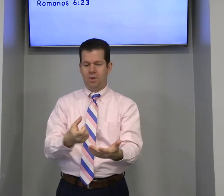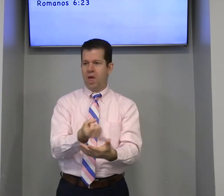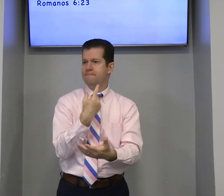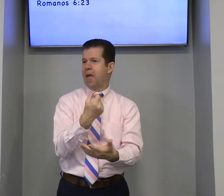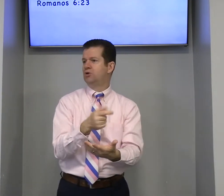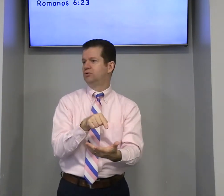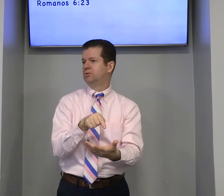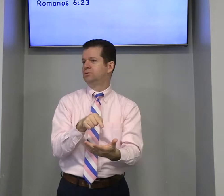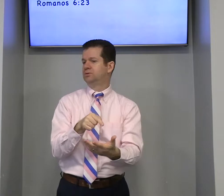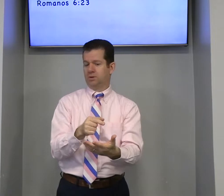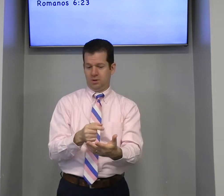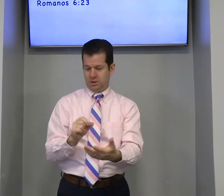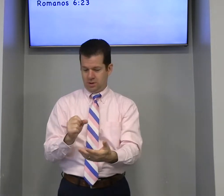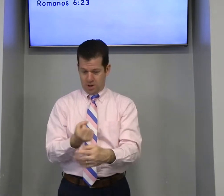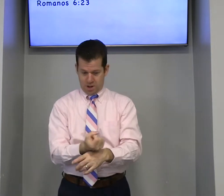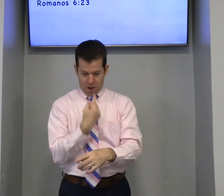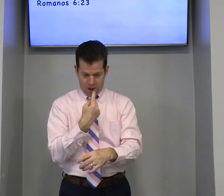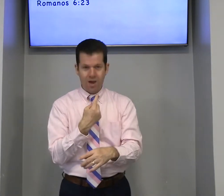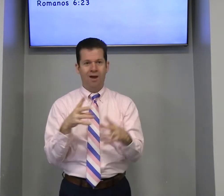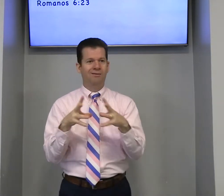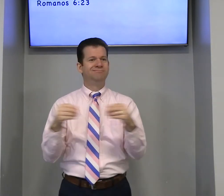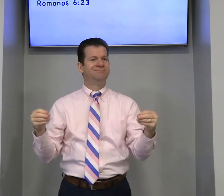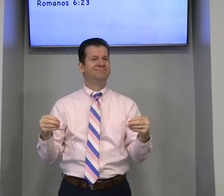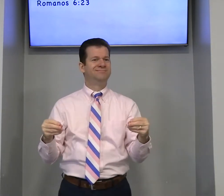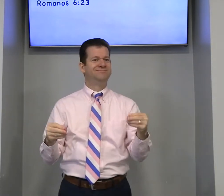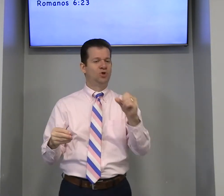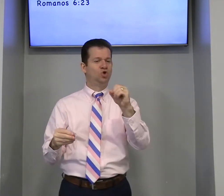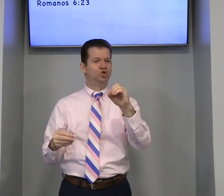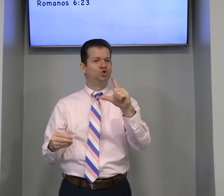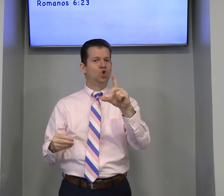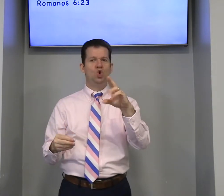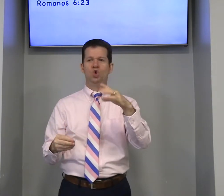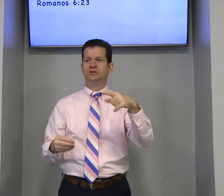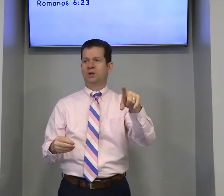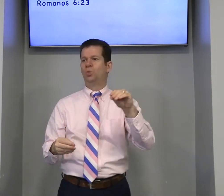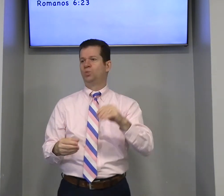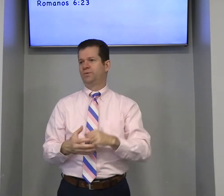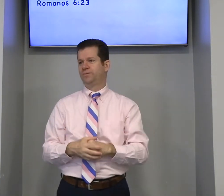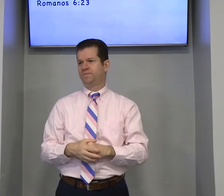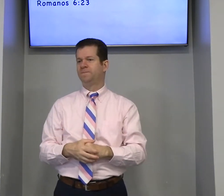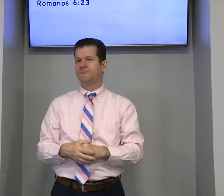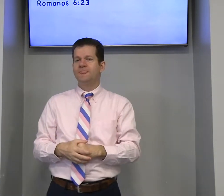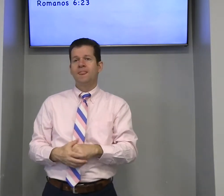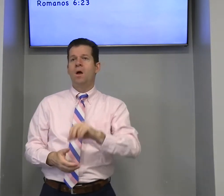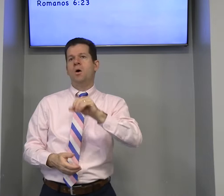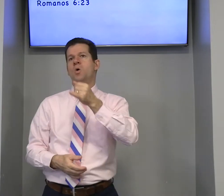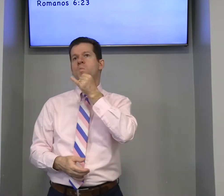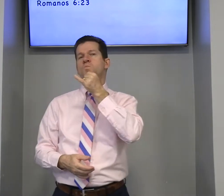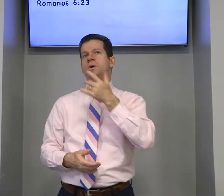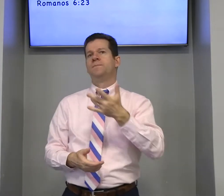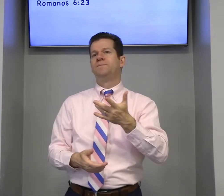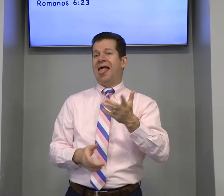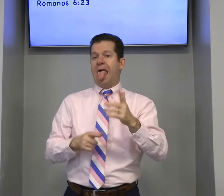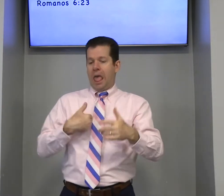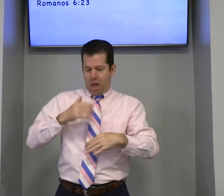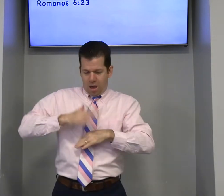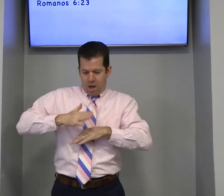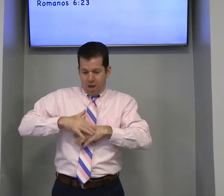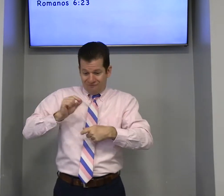ser curado? É remédio. E remédio ajuda a cura. Essa é a solução.